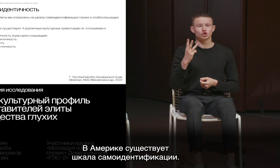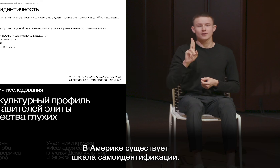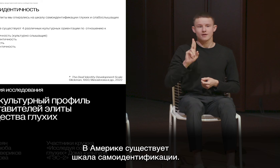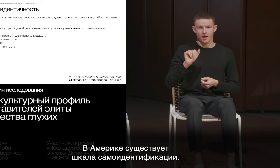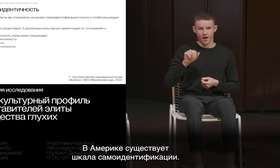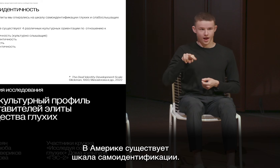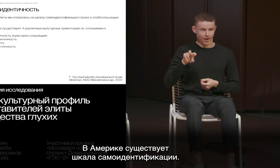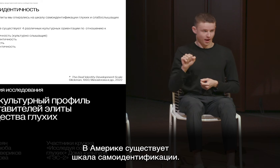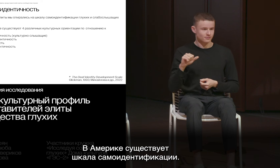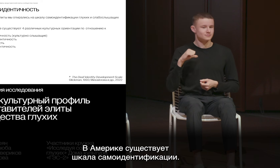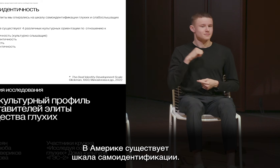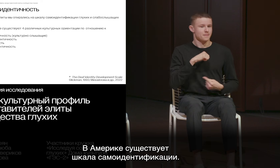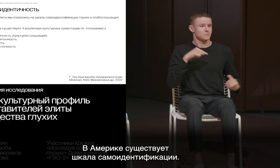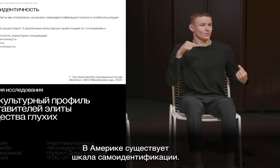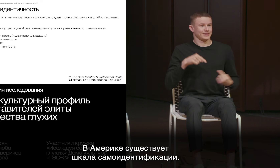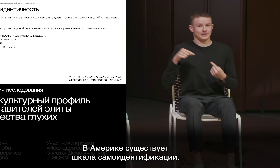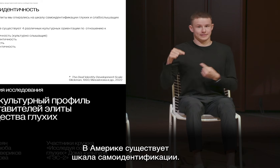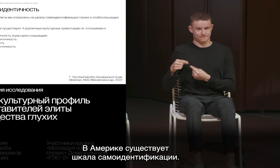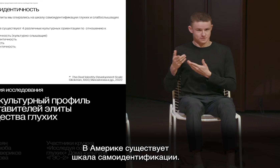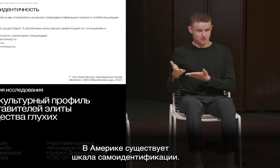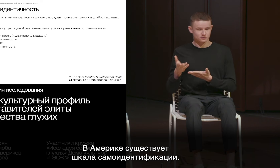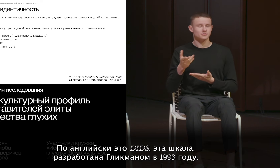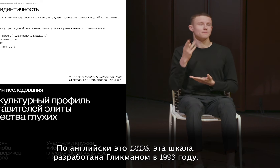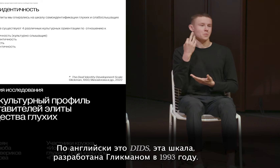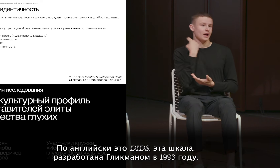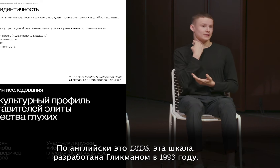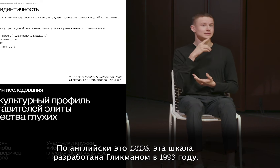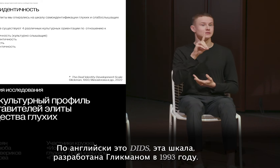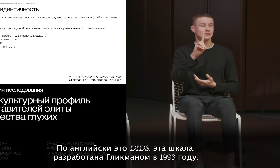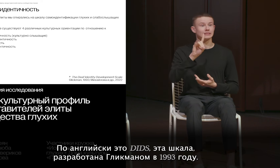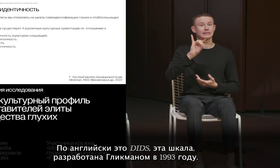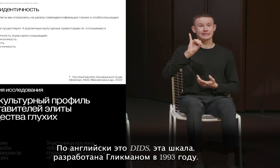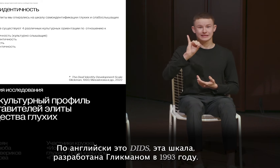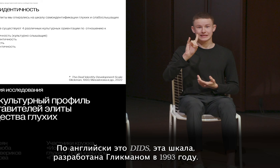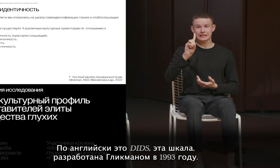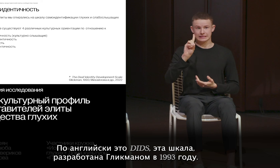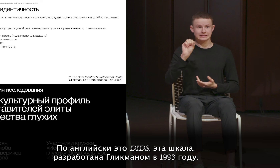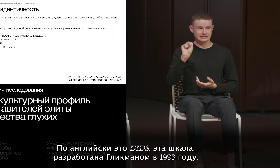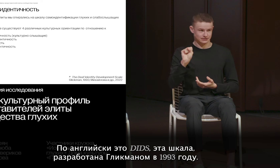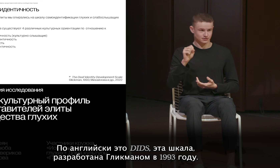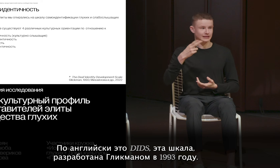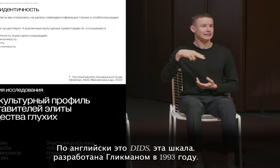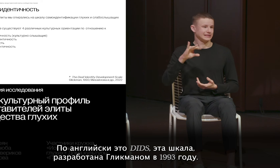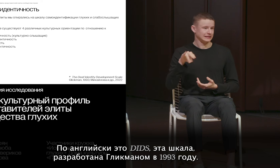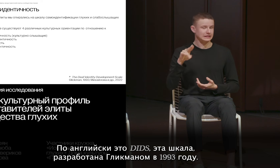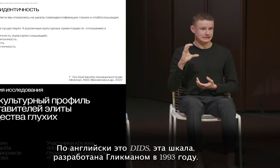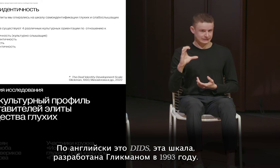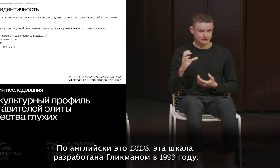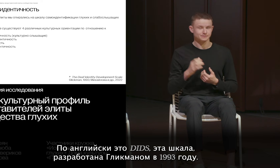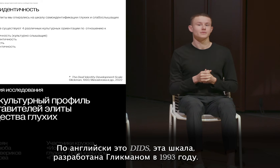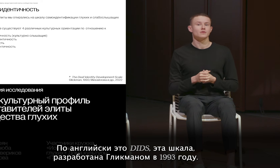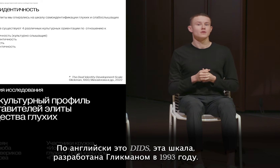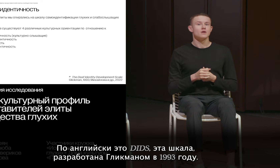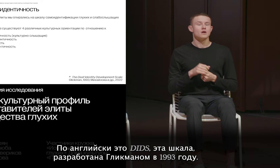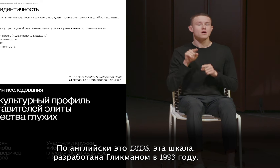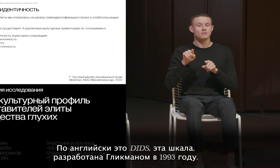Америке существует шкала самоидентификации. По-английскому это DITS,